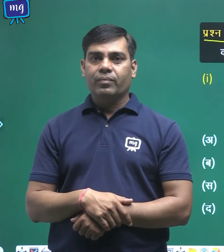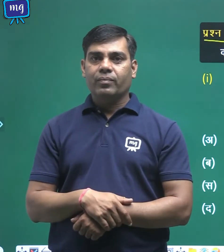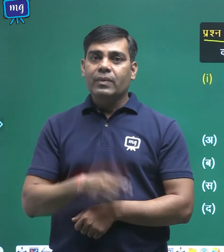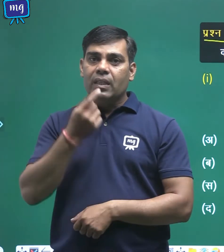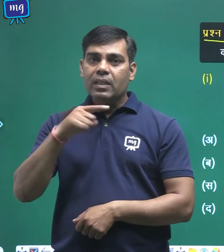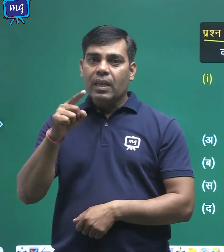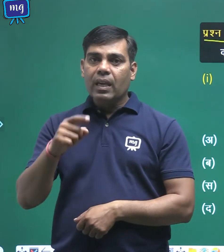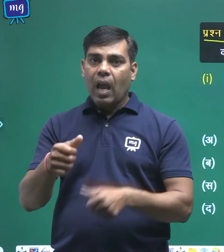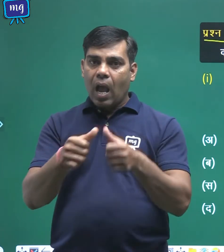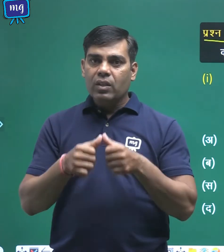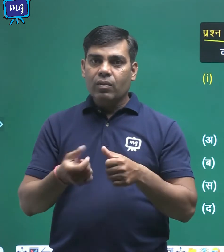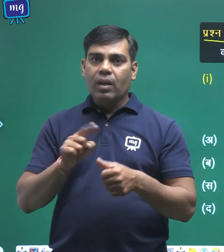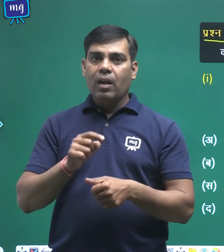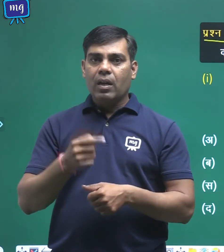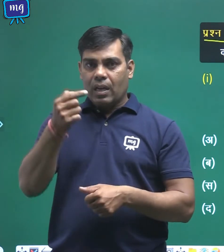उत्तर का